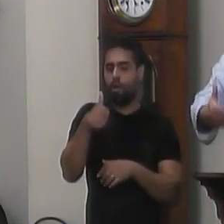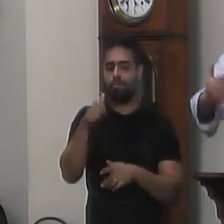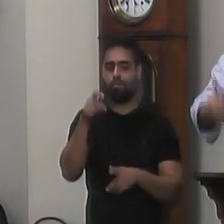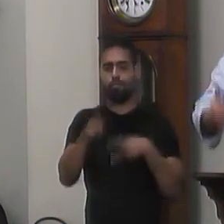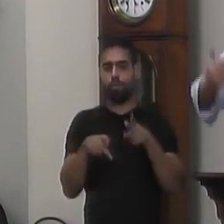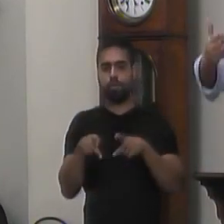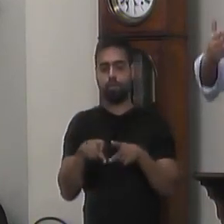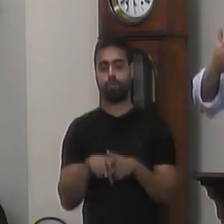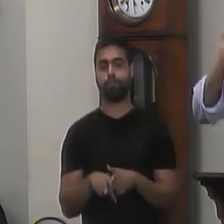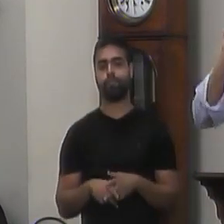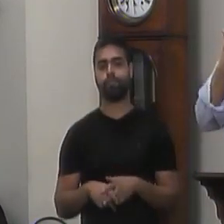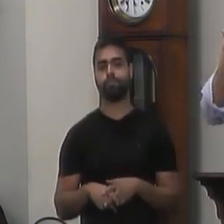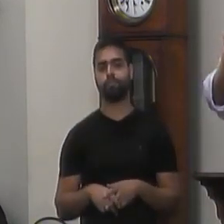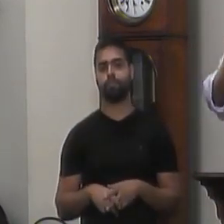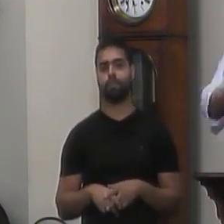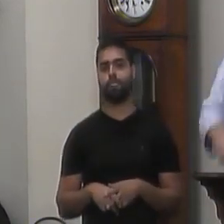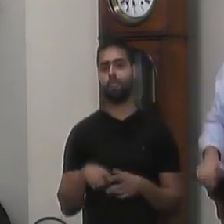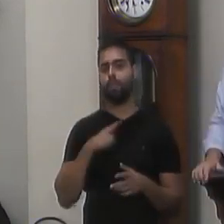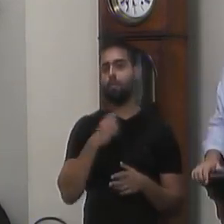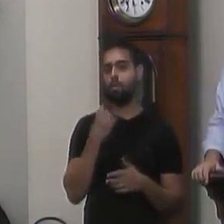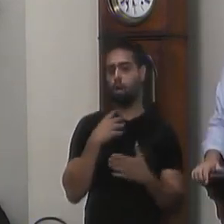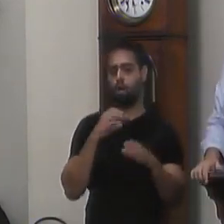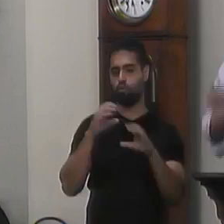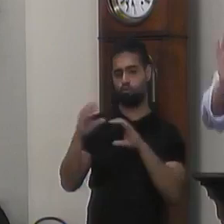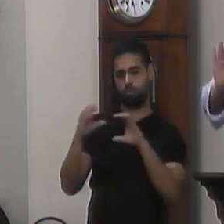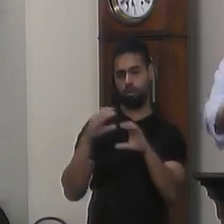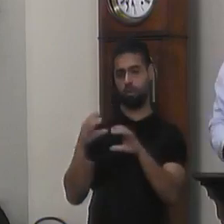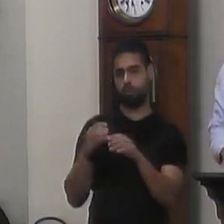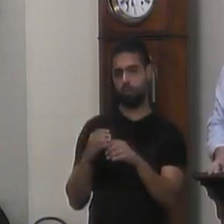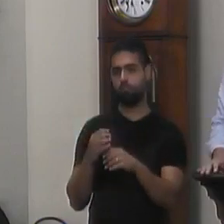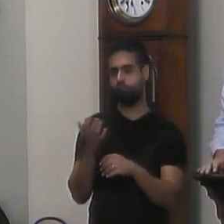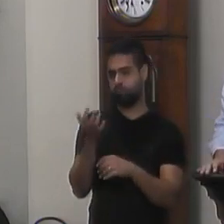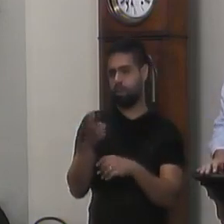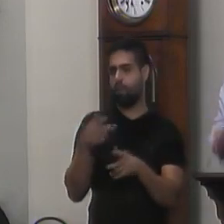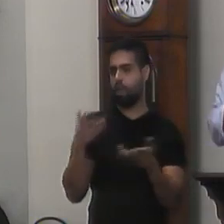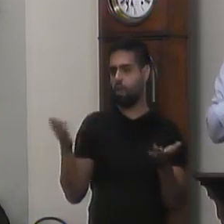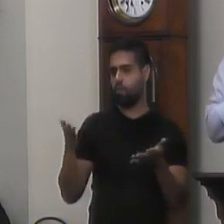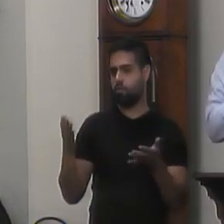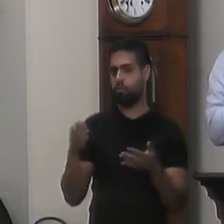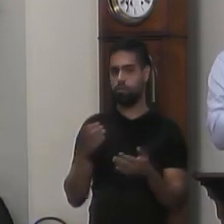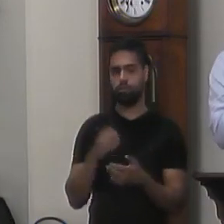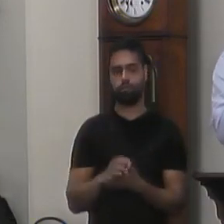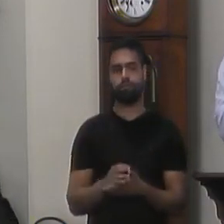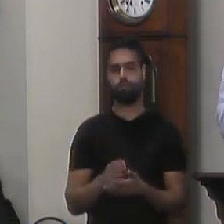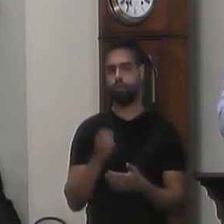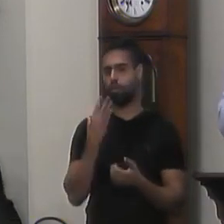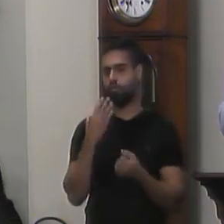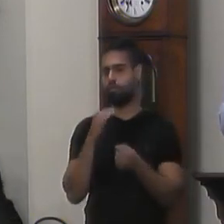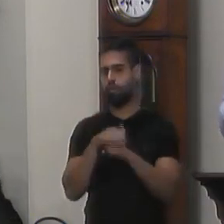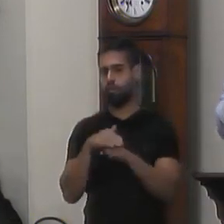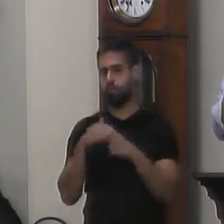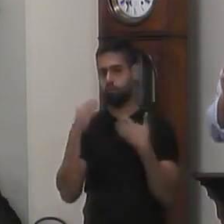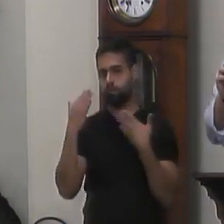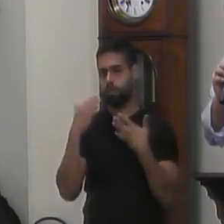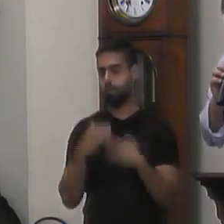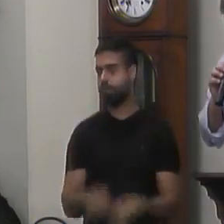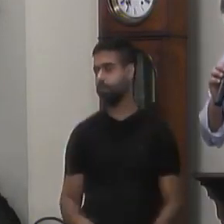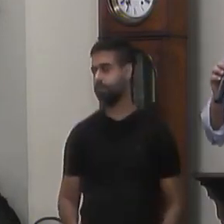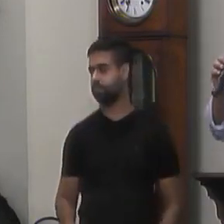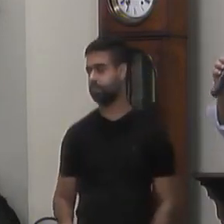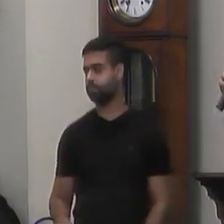E principalmente com uma boa comunicação. É isso que eu queria falar nessa noite. No mais, muito boa noite, até terça-feira, se Deus